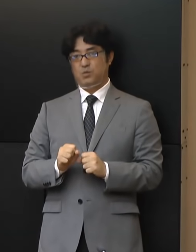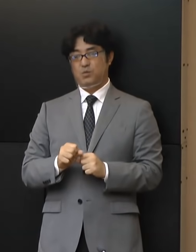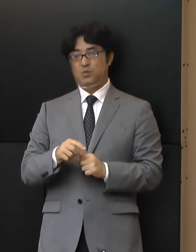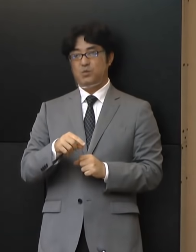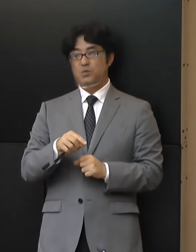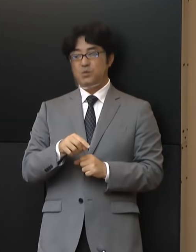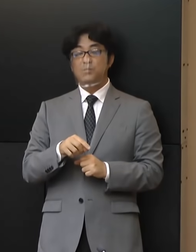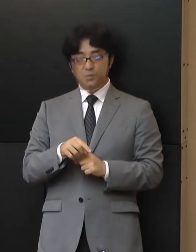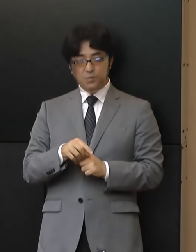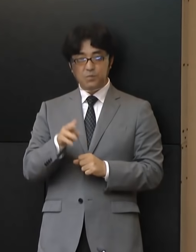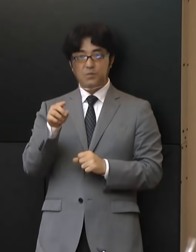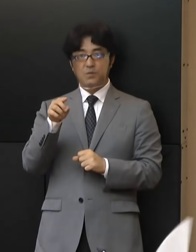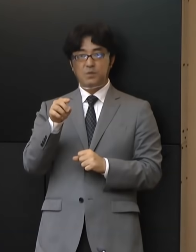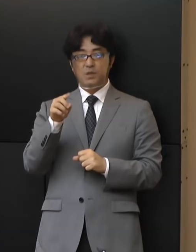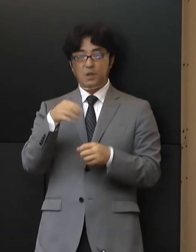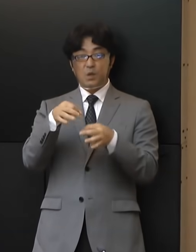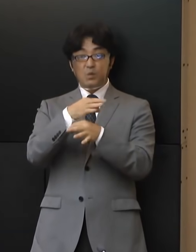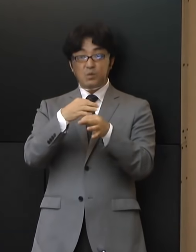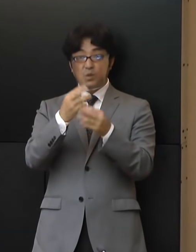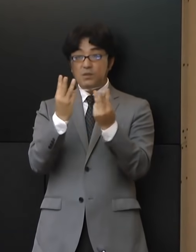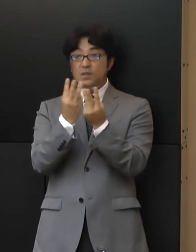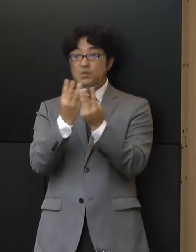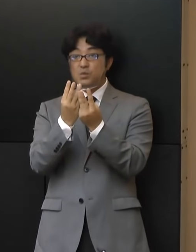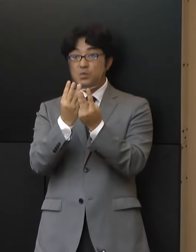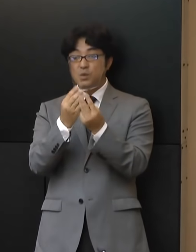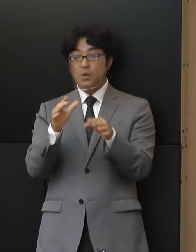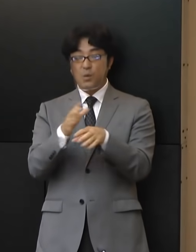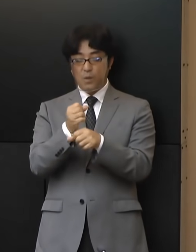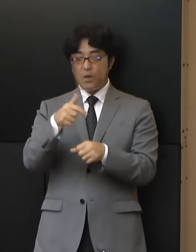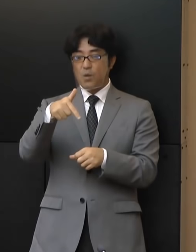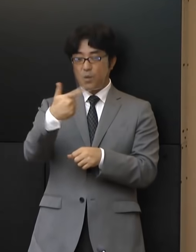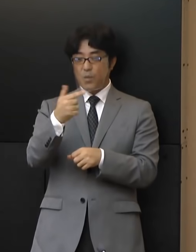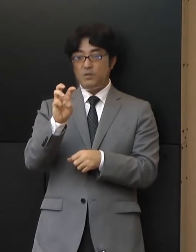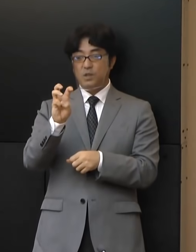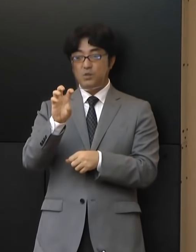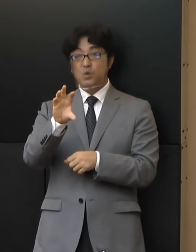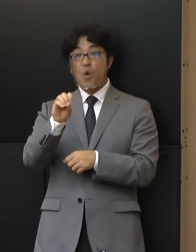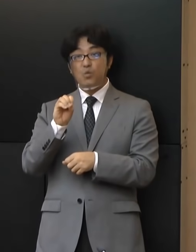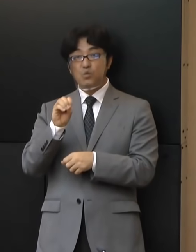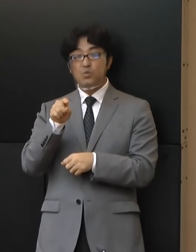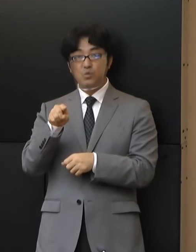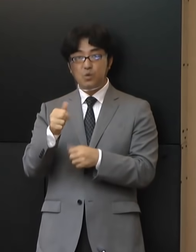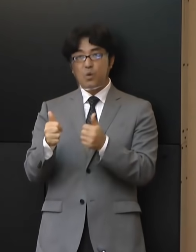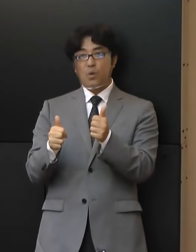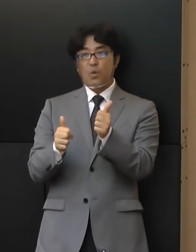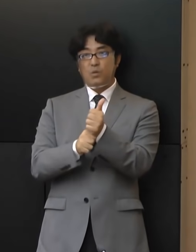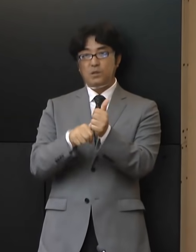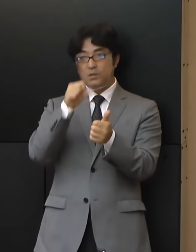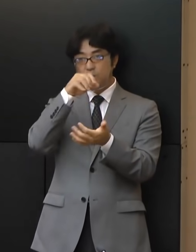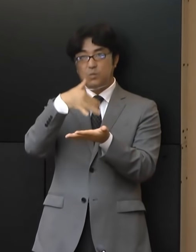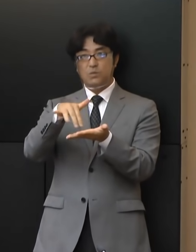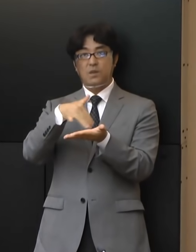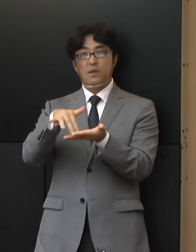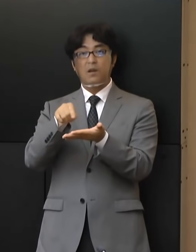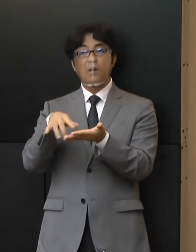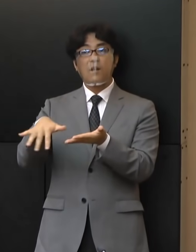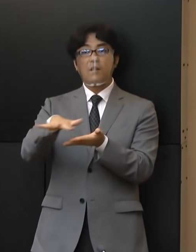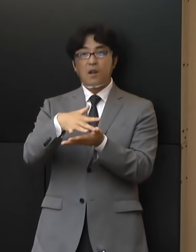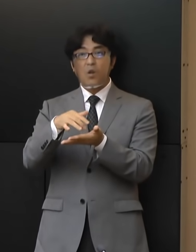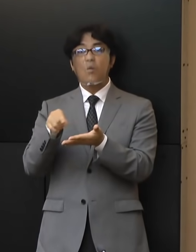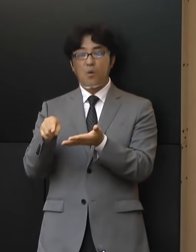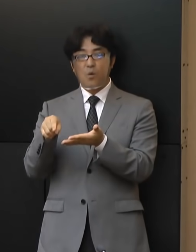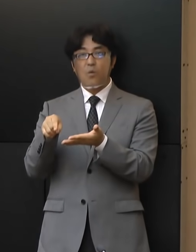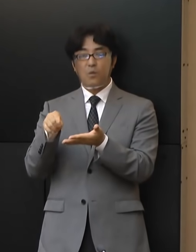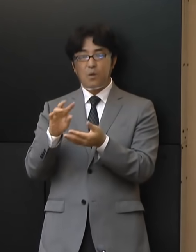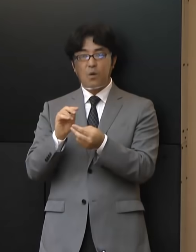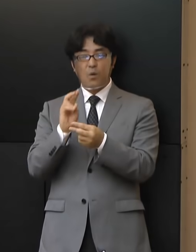172.2 億円、5月には 457.3 億円、合計630億円、補正予算を計上し、国の補正予算と連動して、本